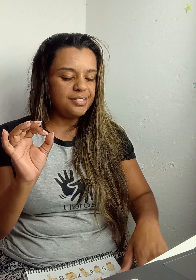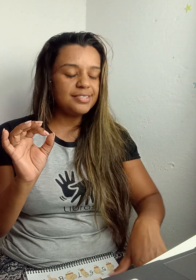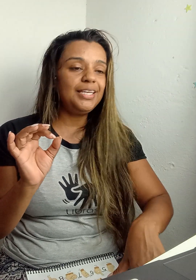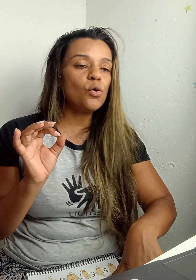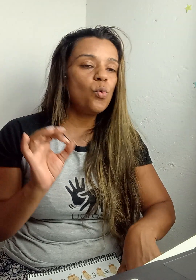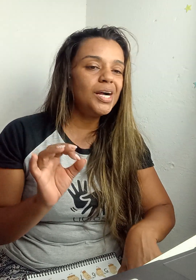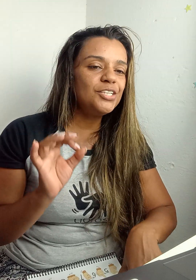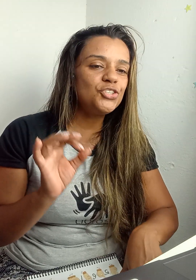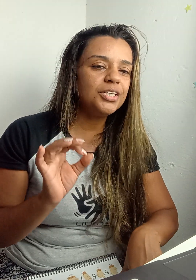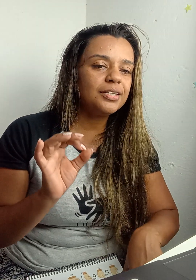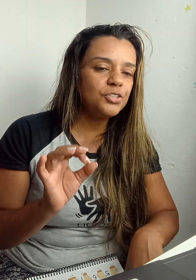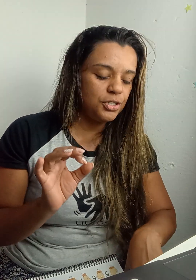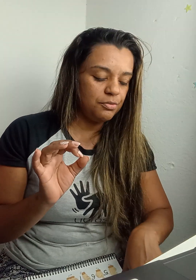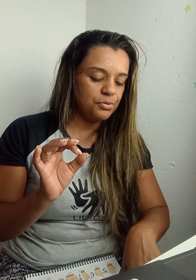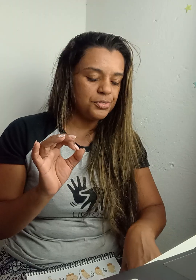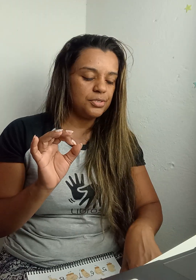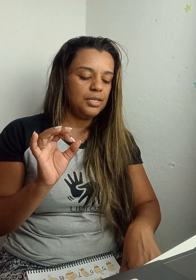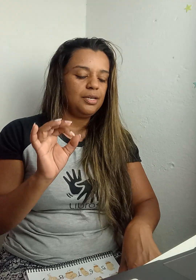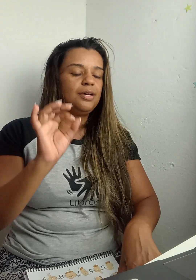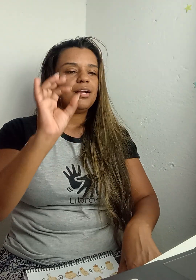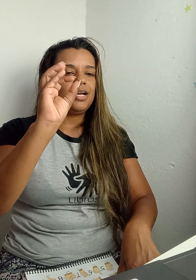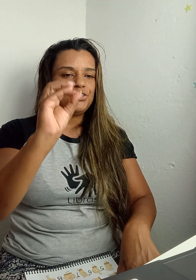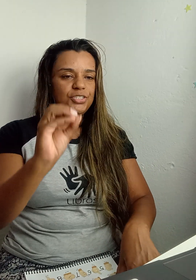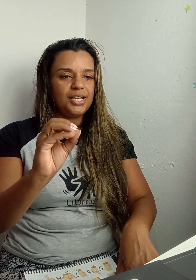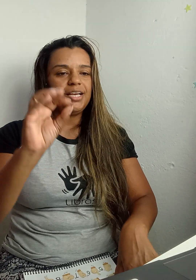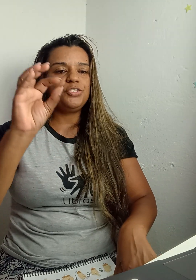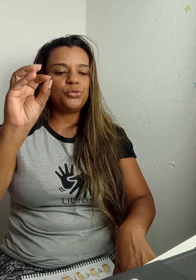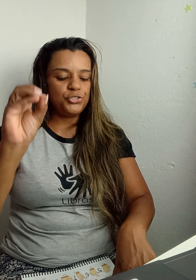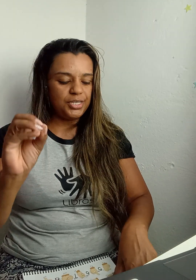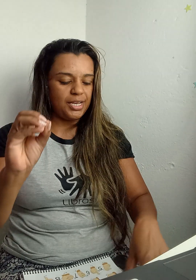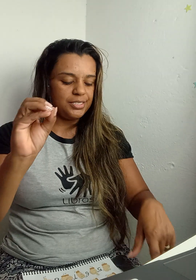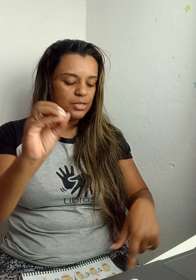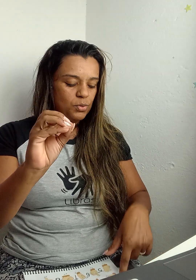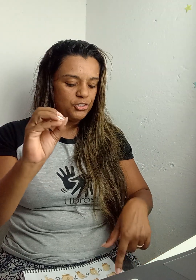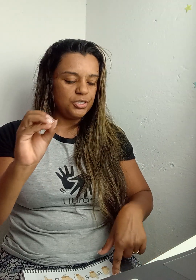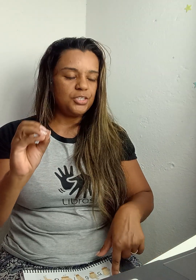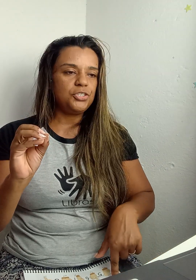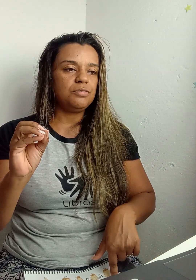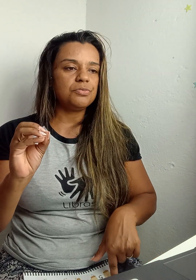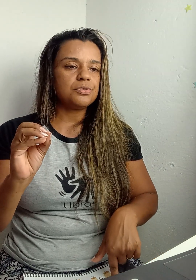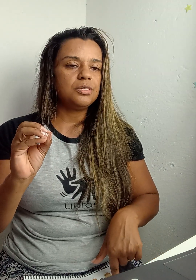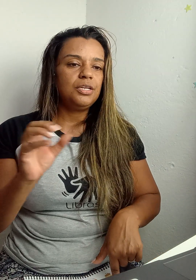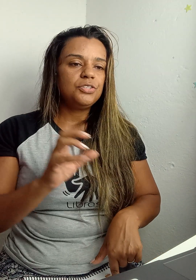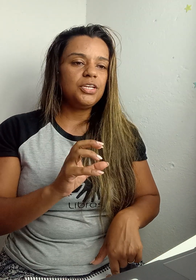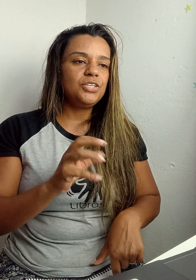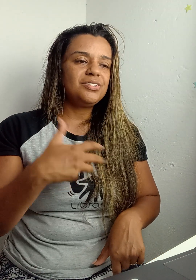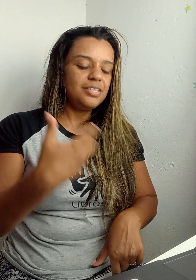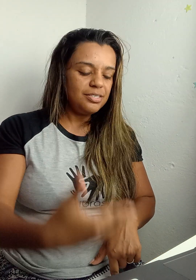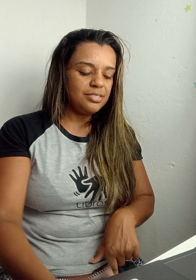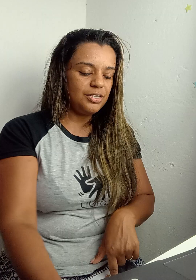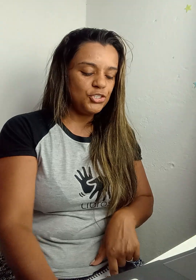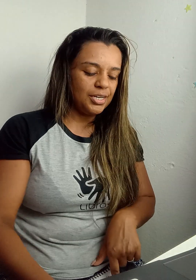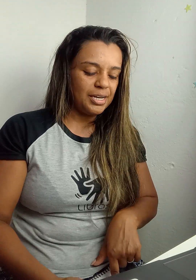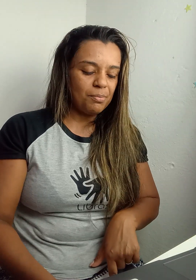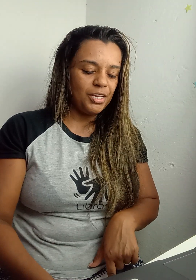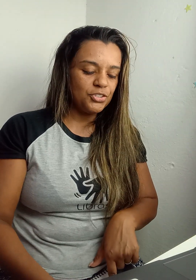ordinais e quantitativos. Cardinais, ordinais e quantitativos. Gente, se existe a gramática,